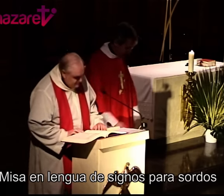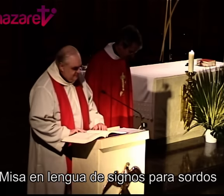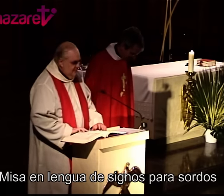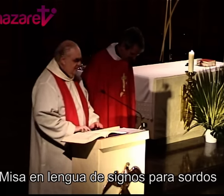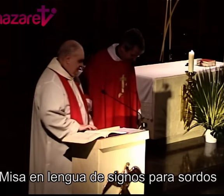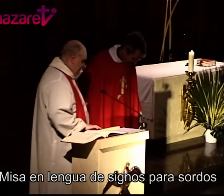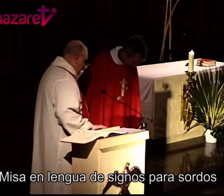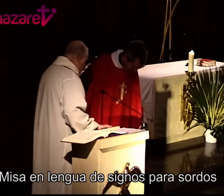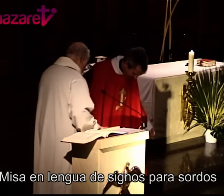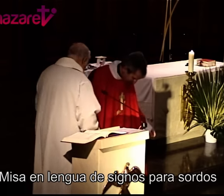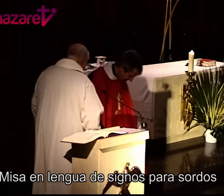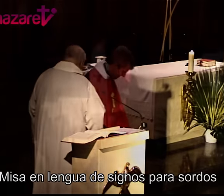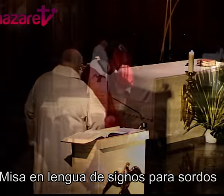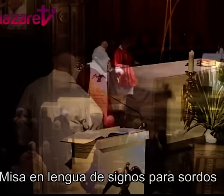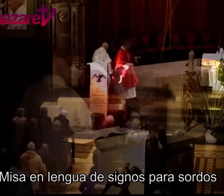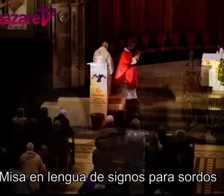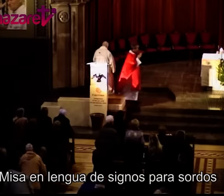Jesús.